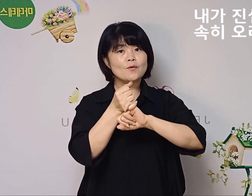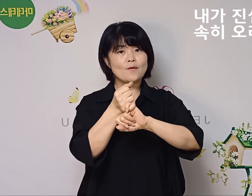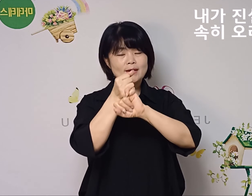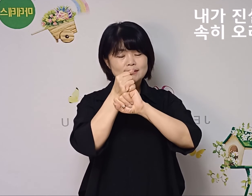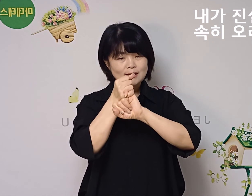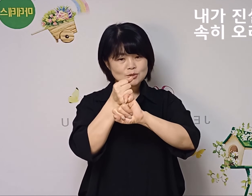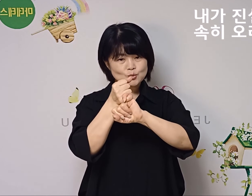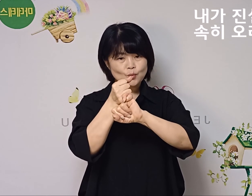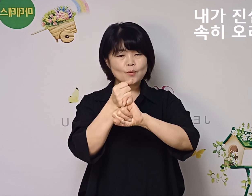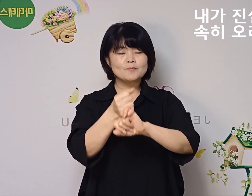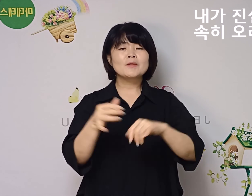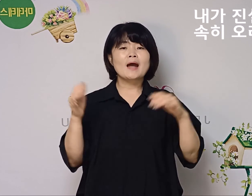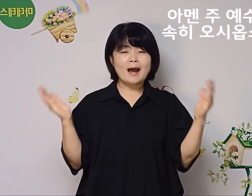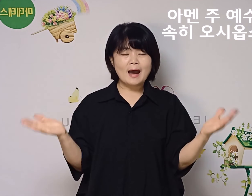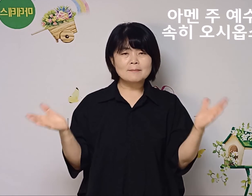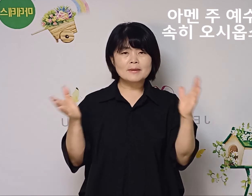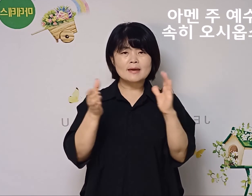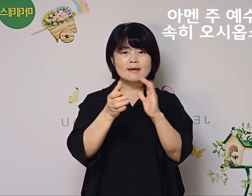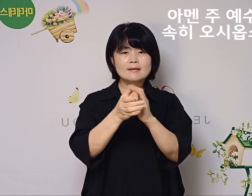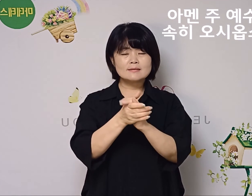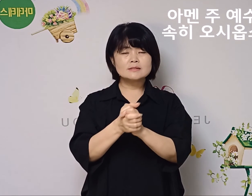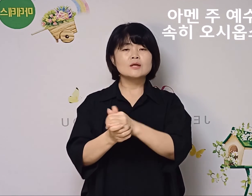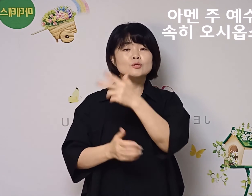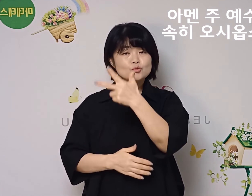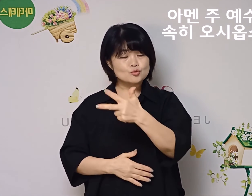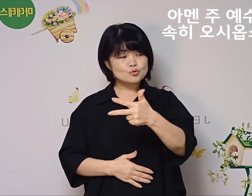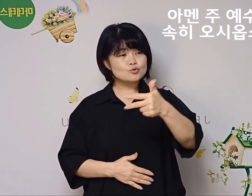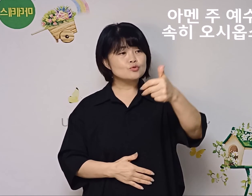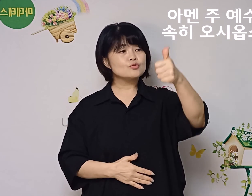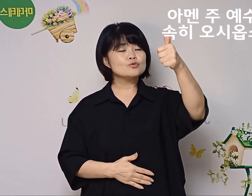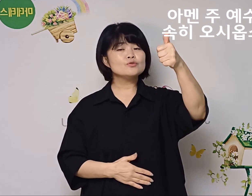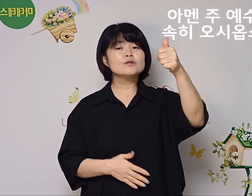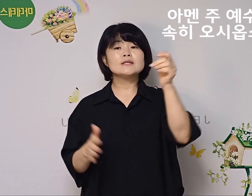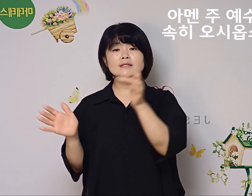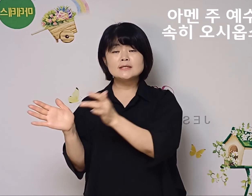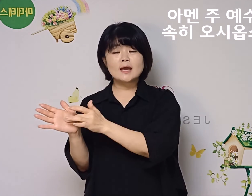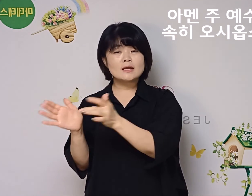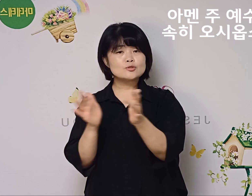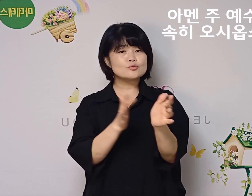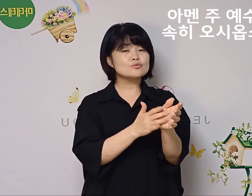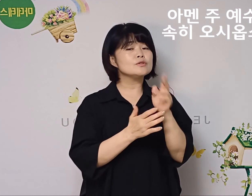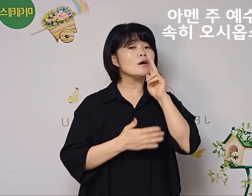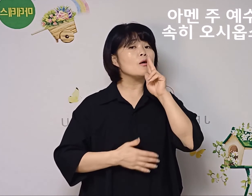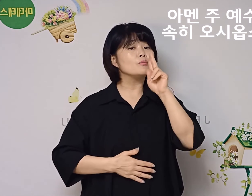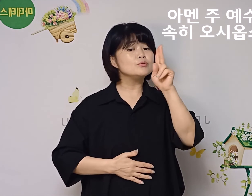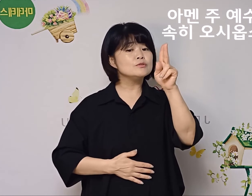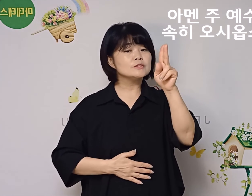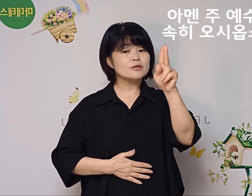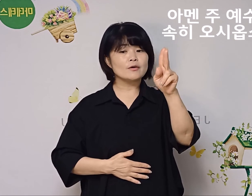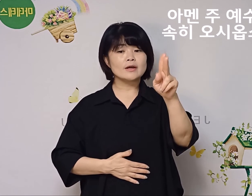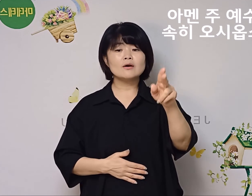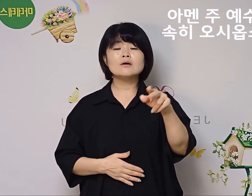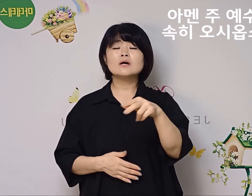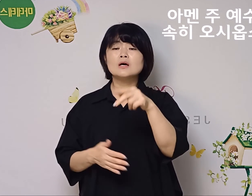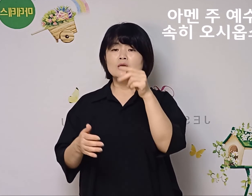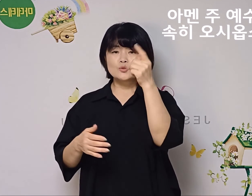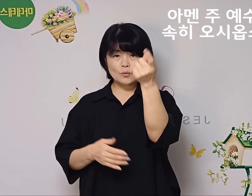거야. 약속. 아멘. 주 예수여 부르는 거예요.